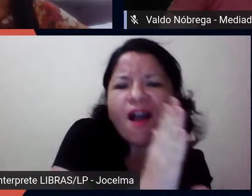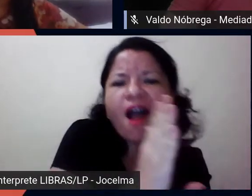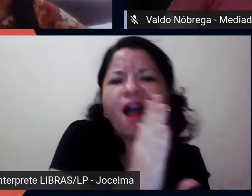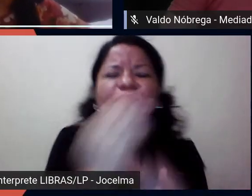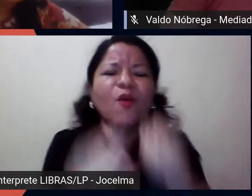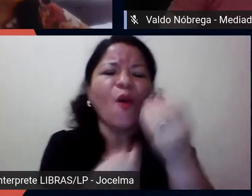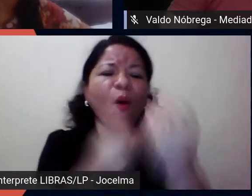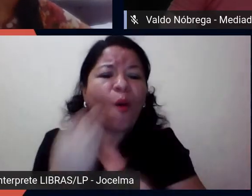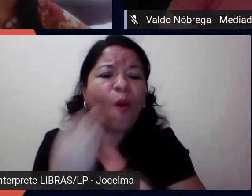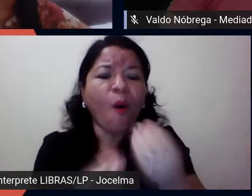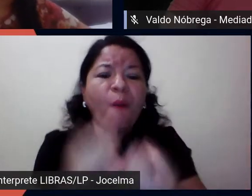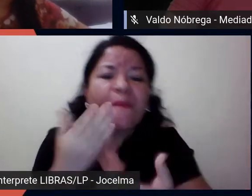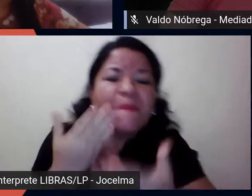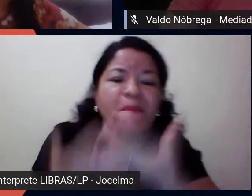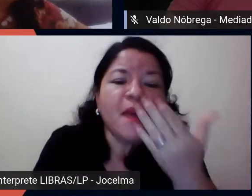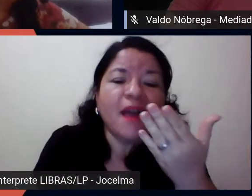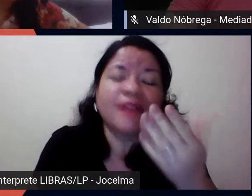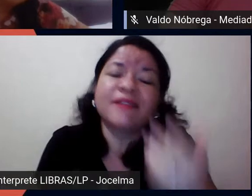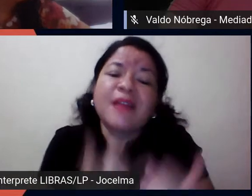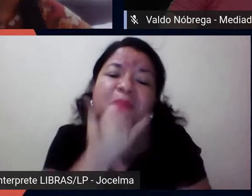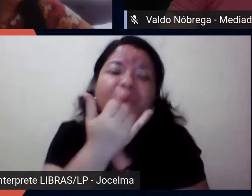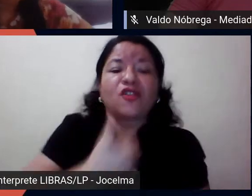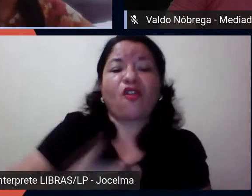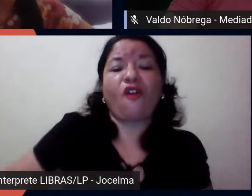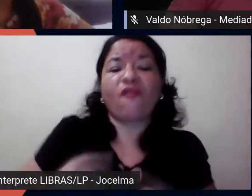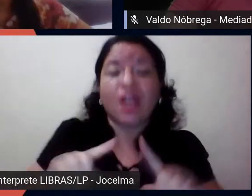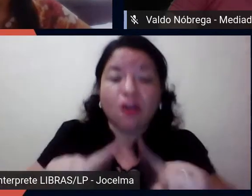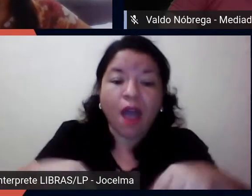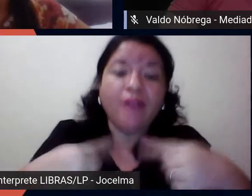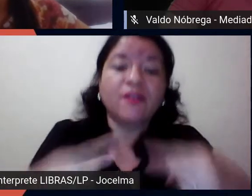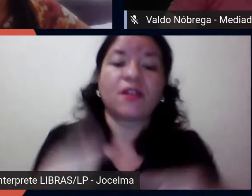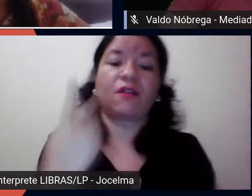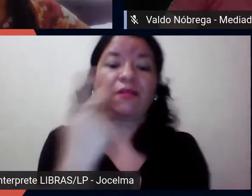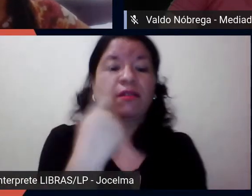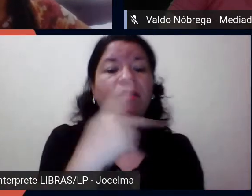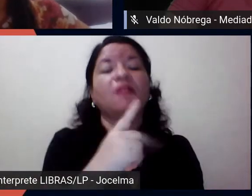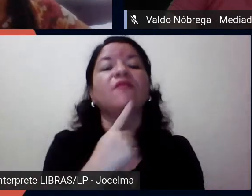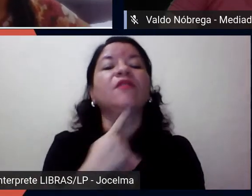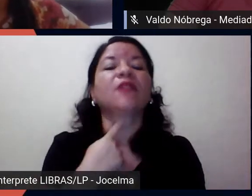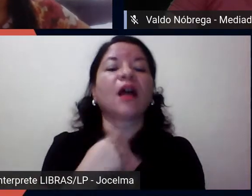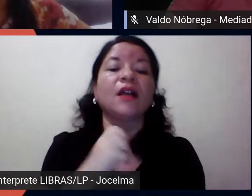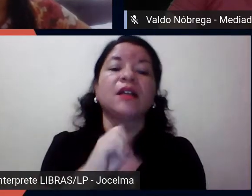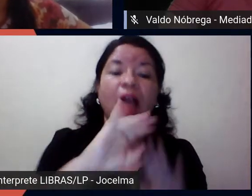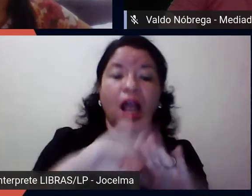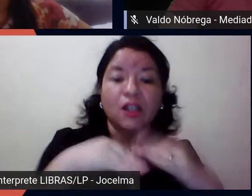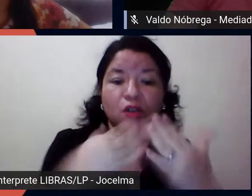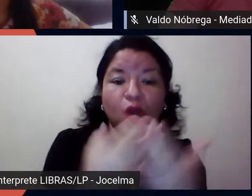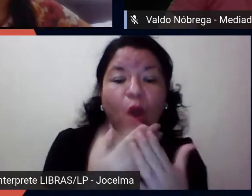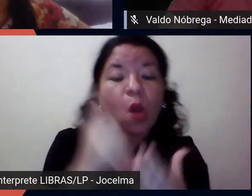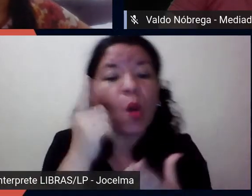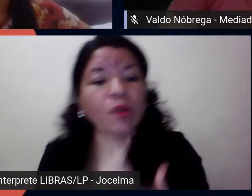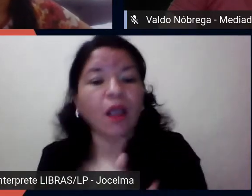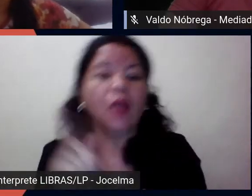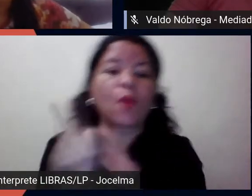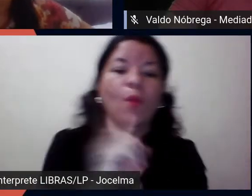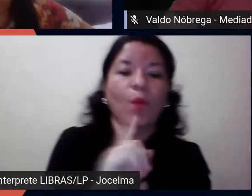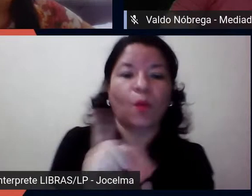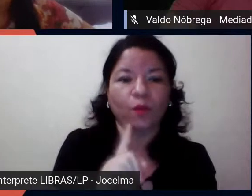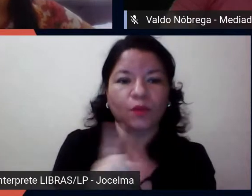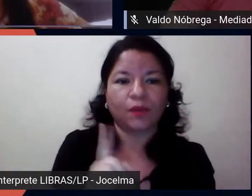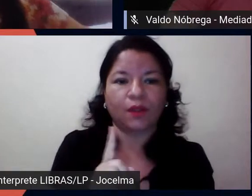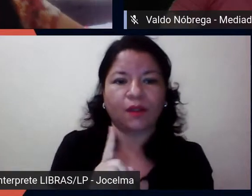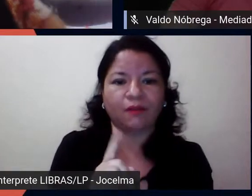governo essa revisão e sim as escolas bilíngues devem se atentar à BNC. Espero ter